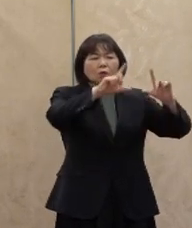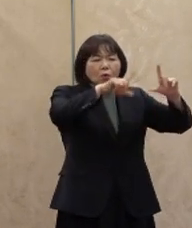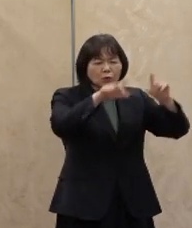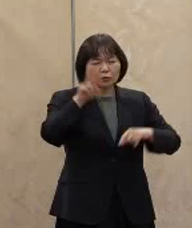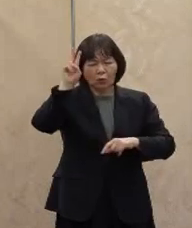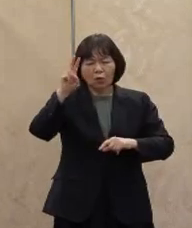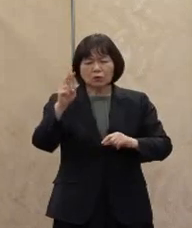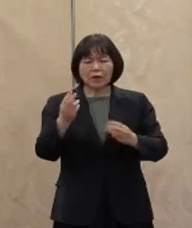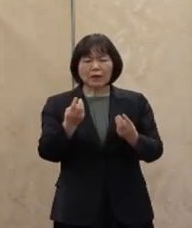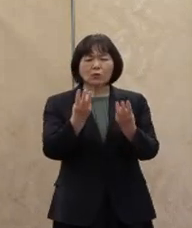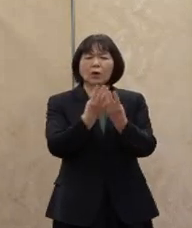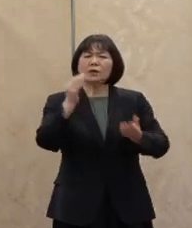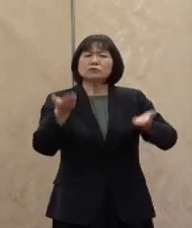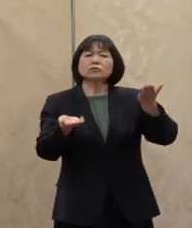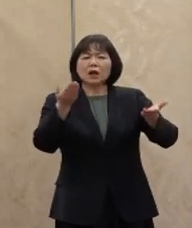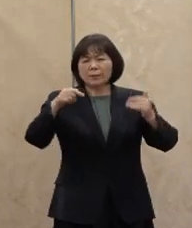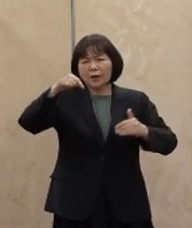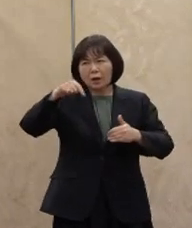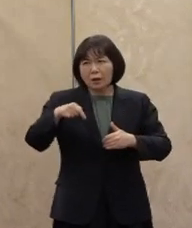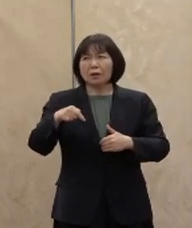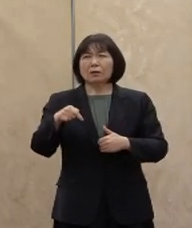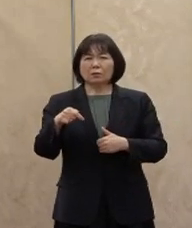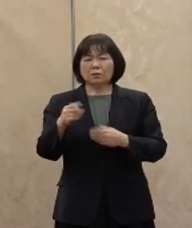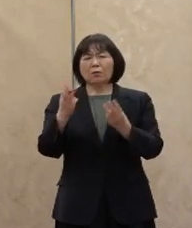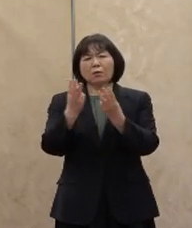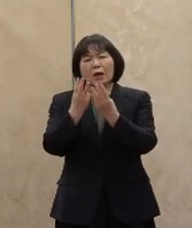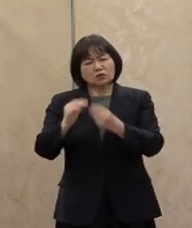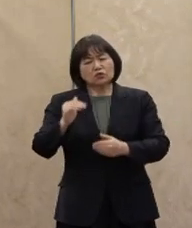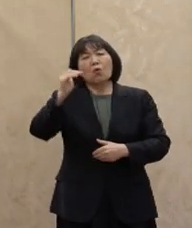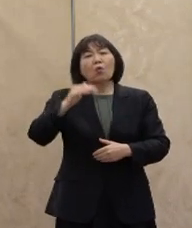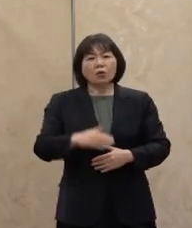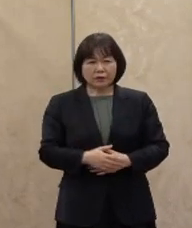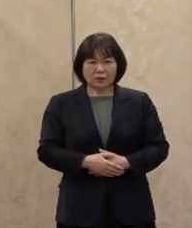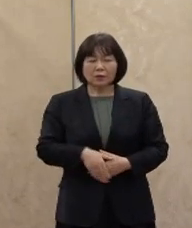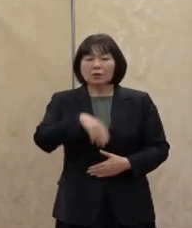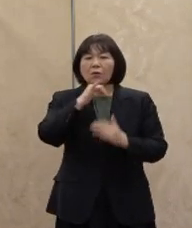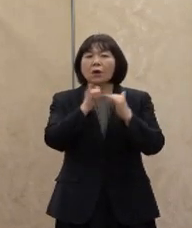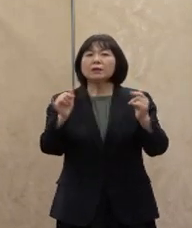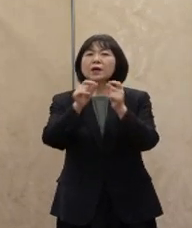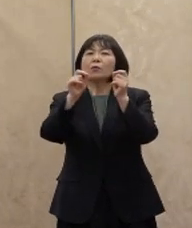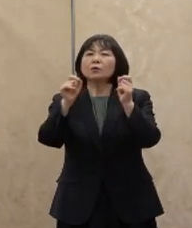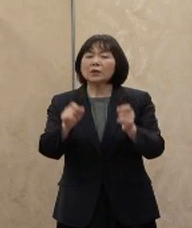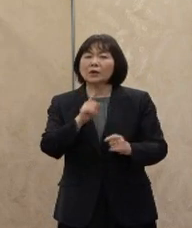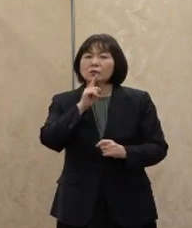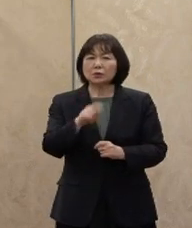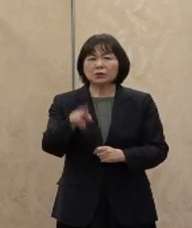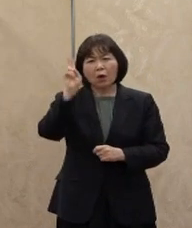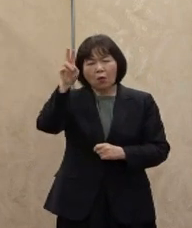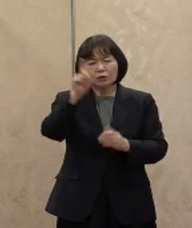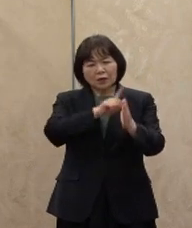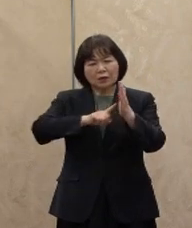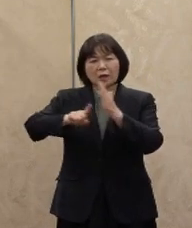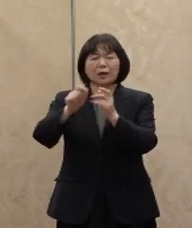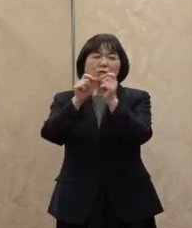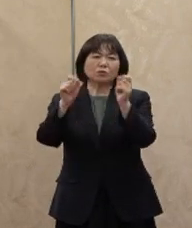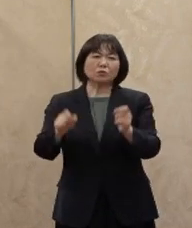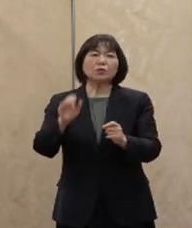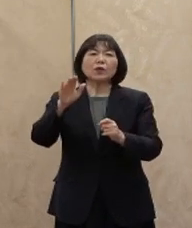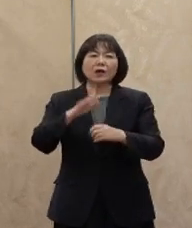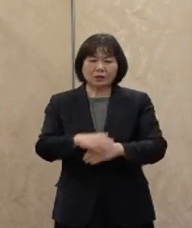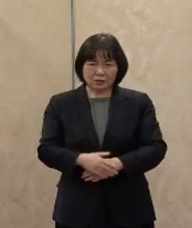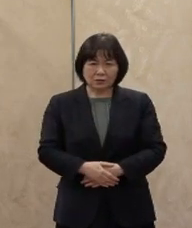数が多いですからね、大阪の方がそもそも人口少ないのに、まあ、やはりその高齢者問題っていうのは実は大阪で先行している問題、そもそ